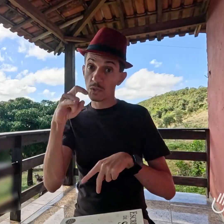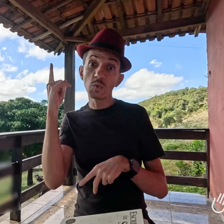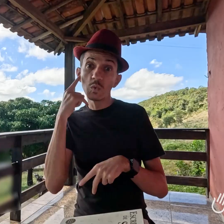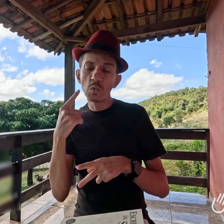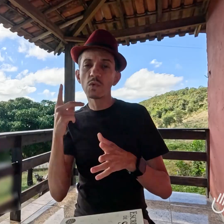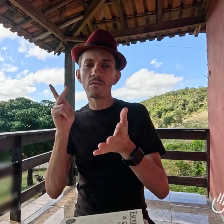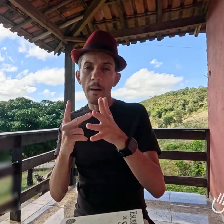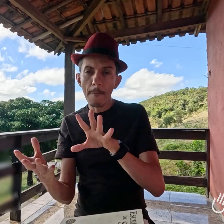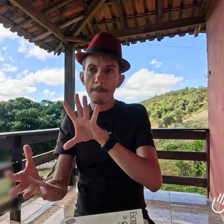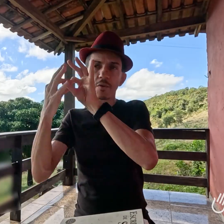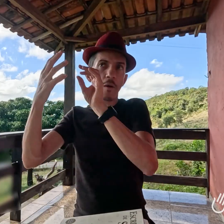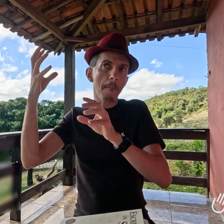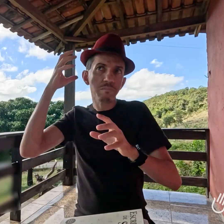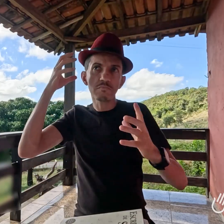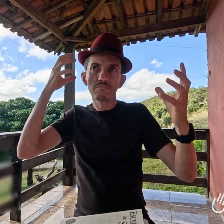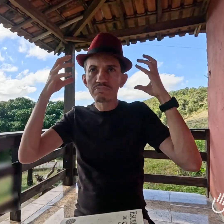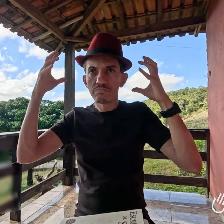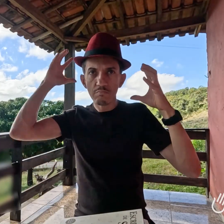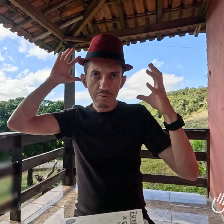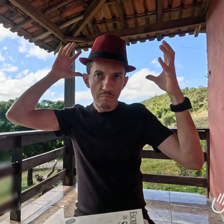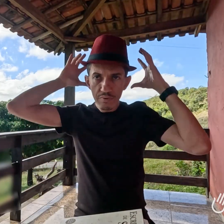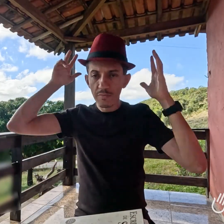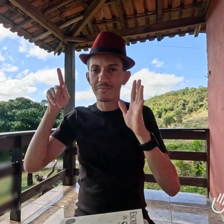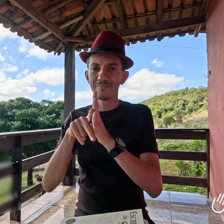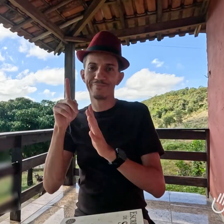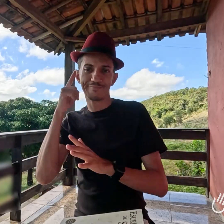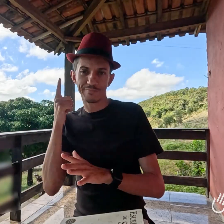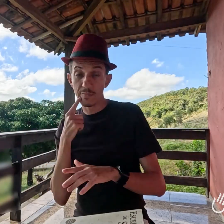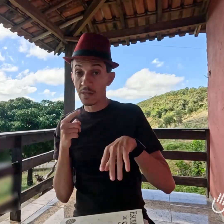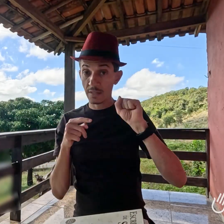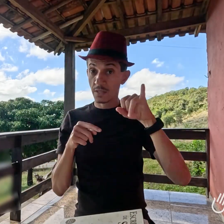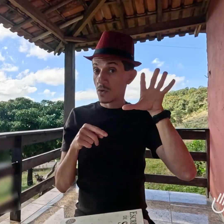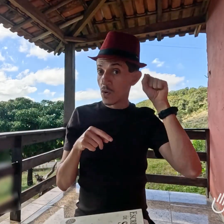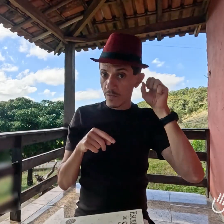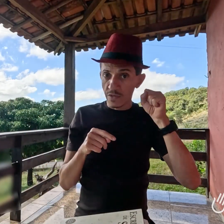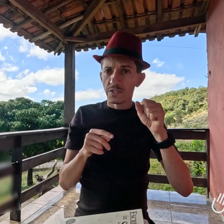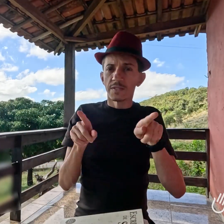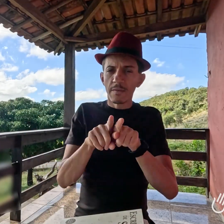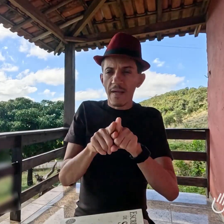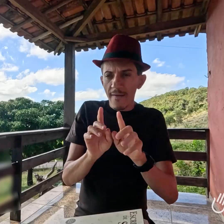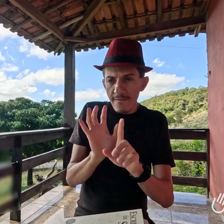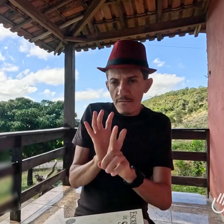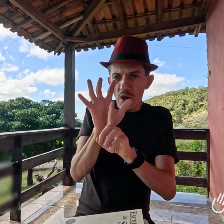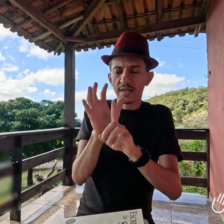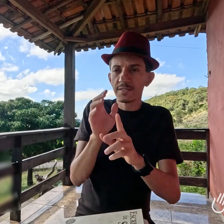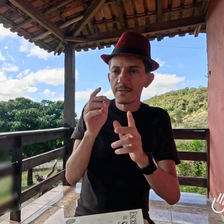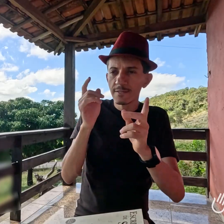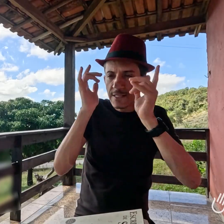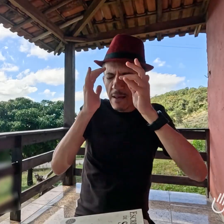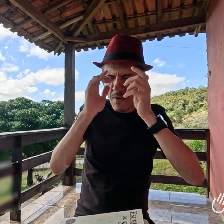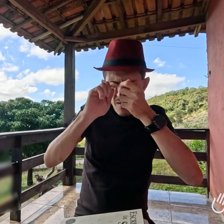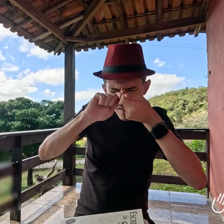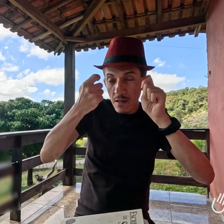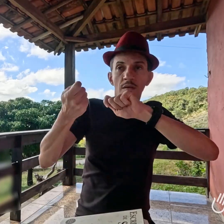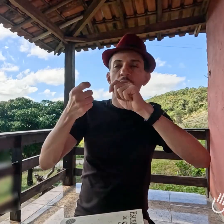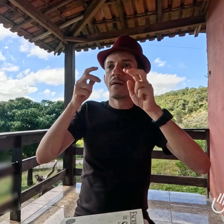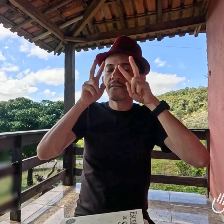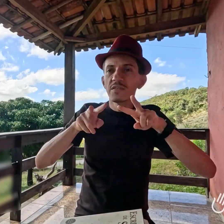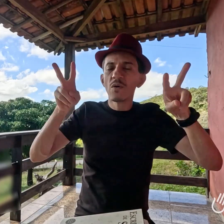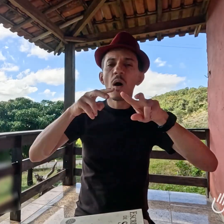método neuroaprendizagem visual, de forma que você auxilie seus estudantes surdos ou pares surdos